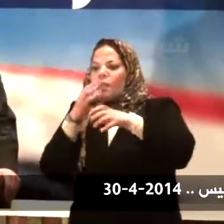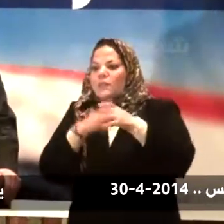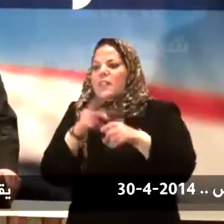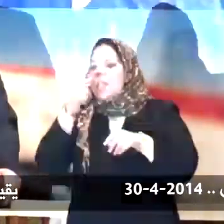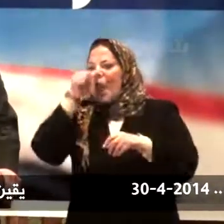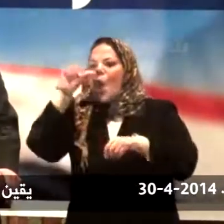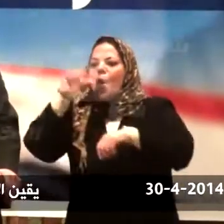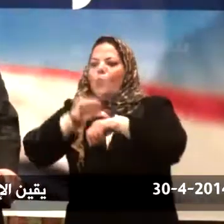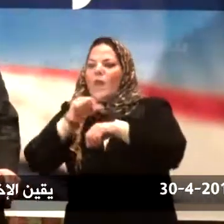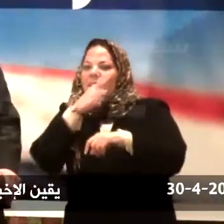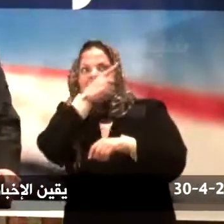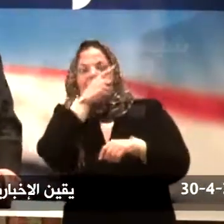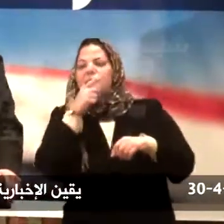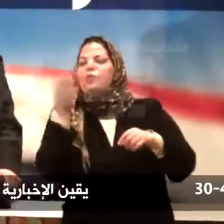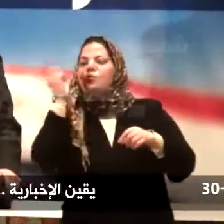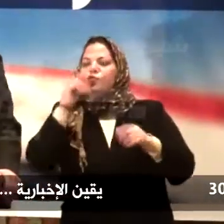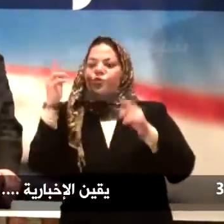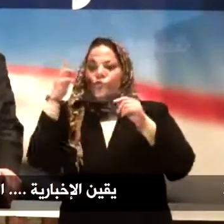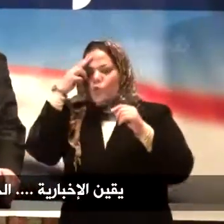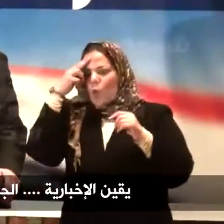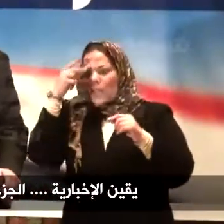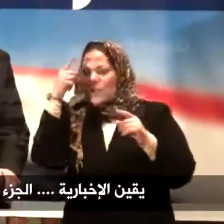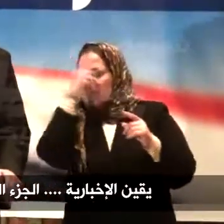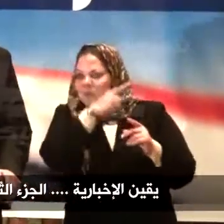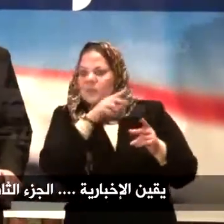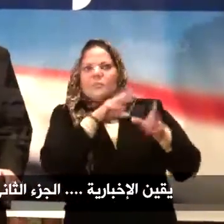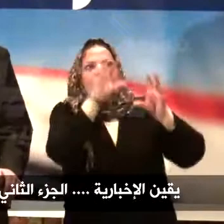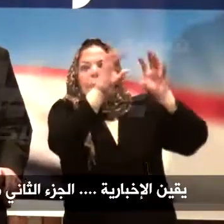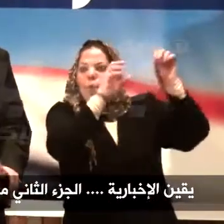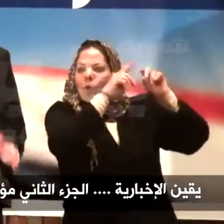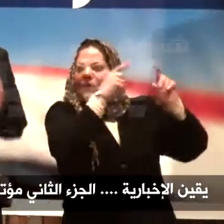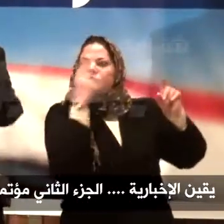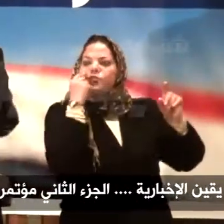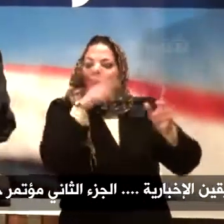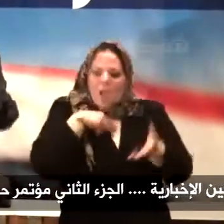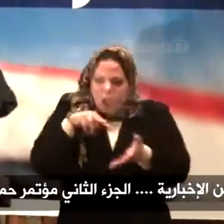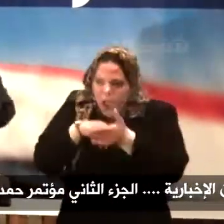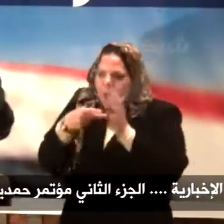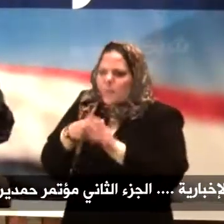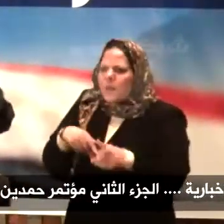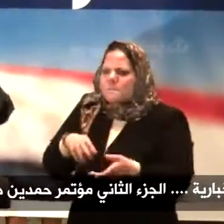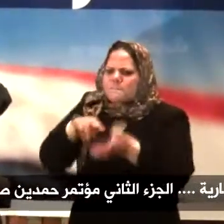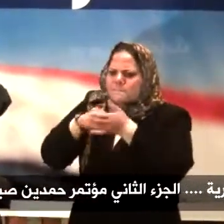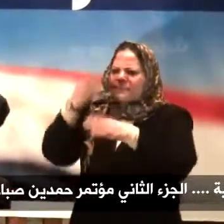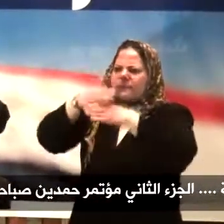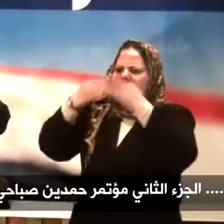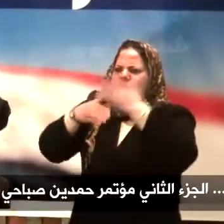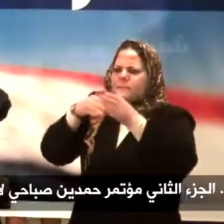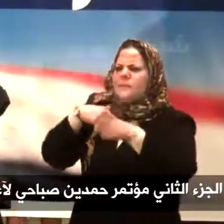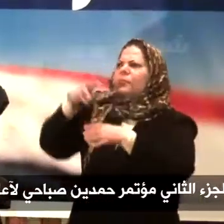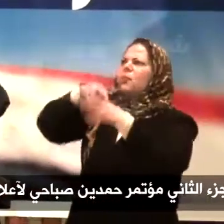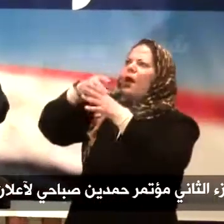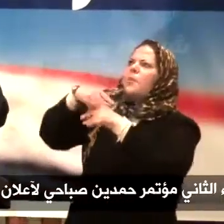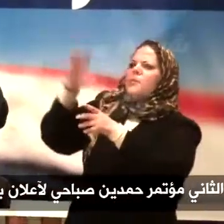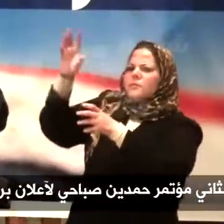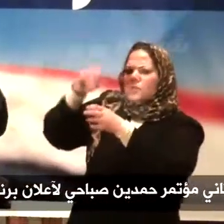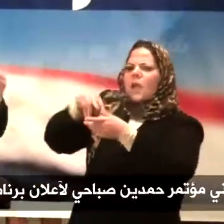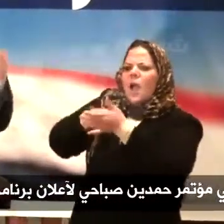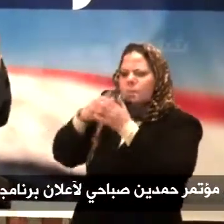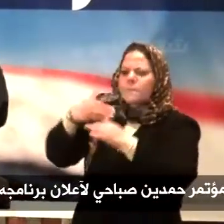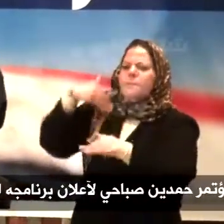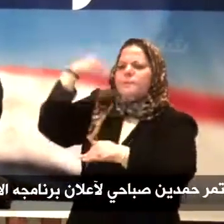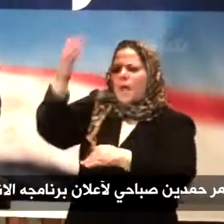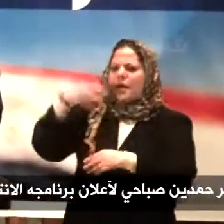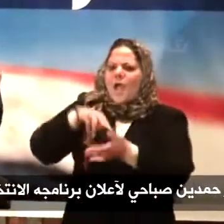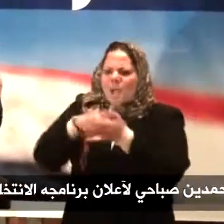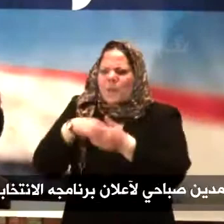للكويت والسعودية، ولازم نصر على هذا الخط ونأسس بنية علمية وتقنية